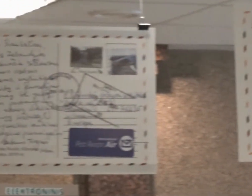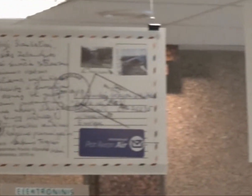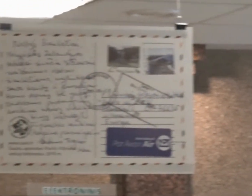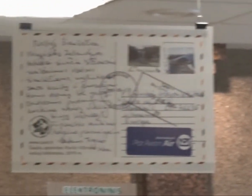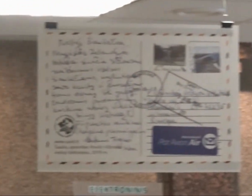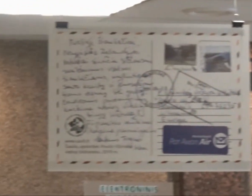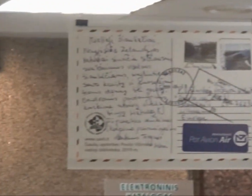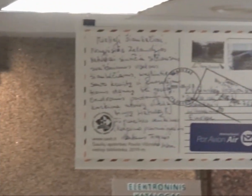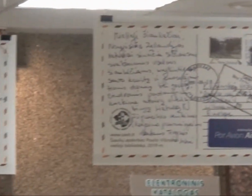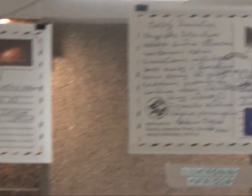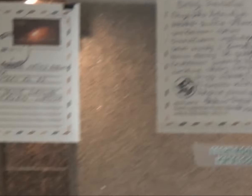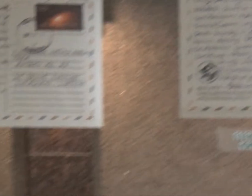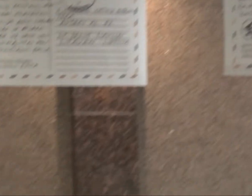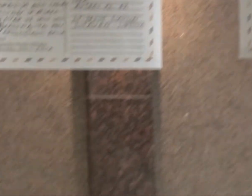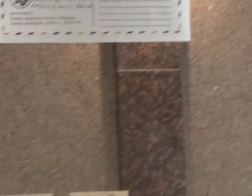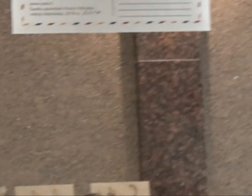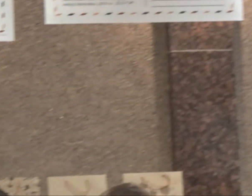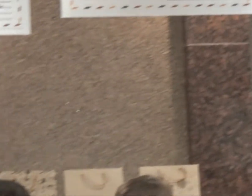spalvų orkestrui